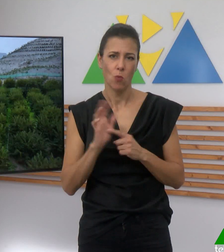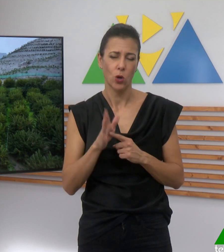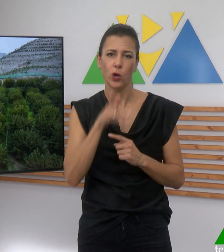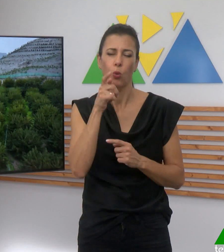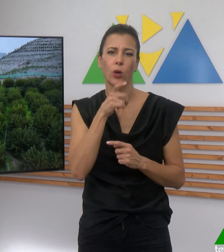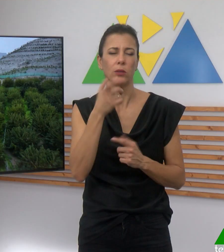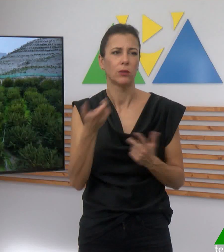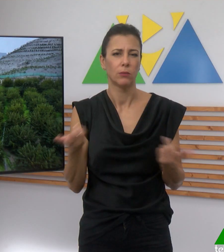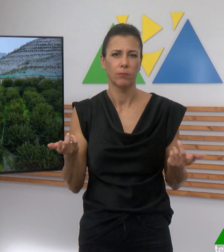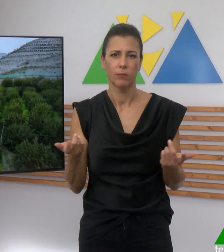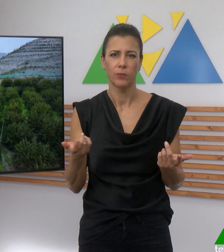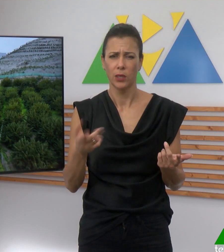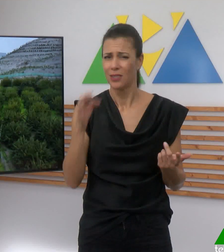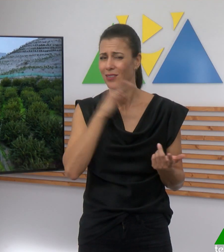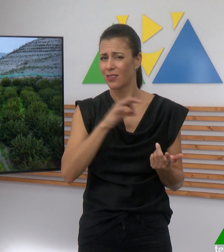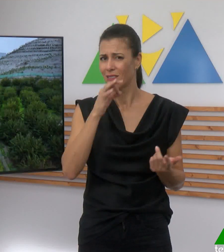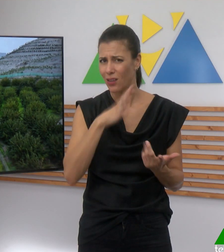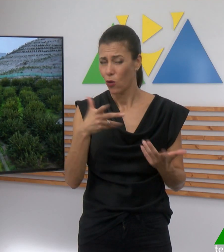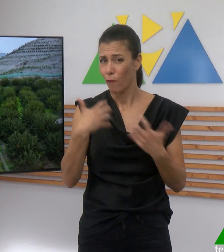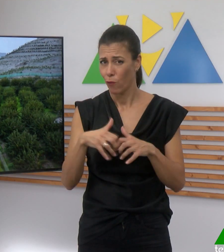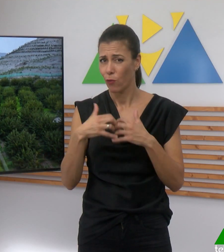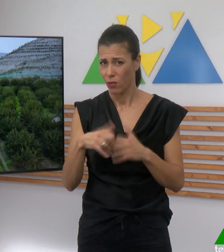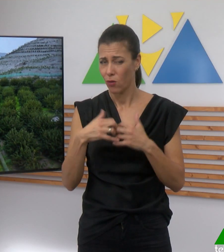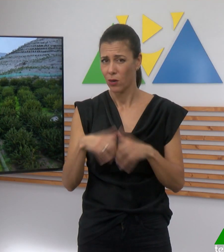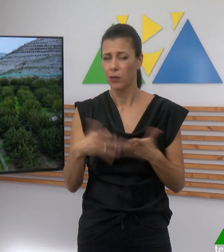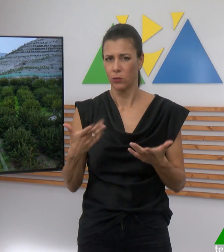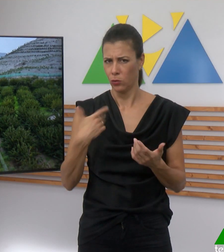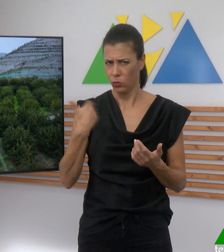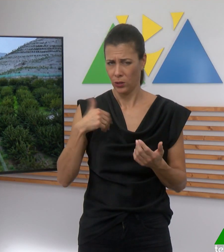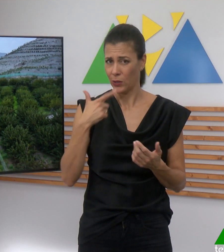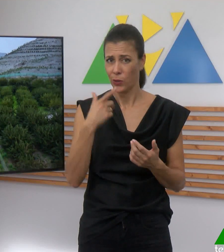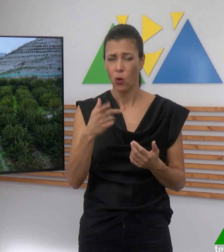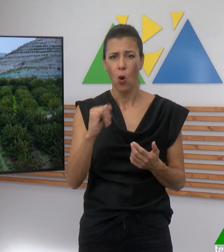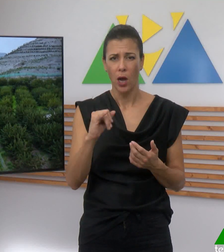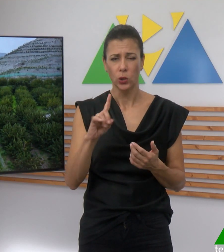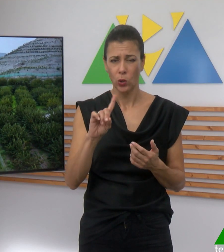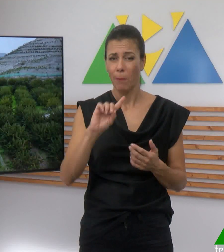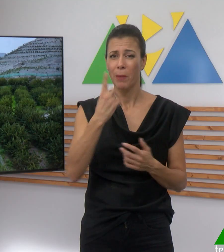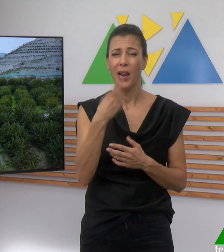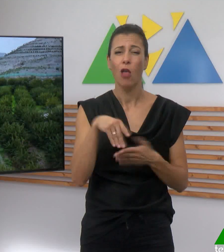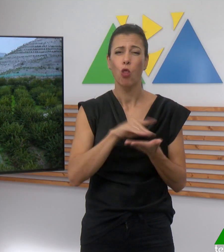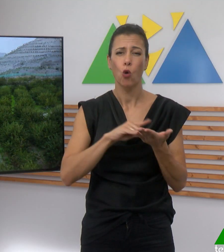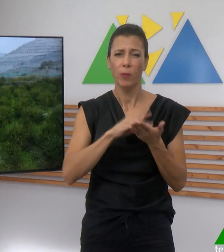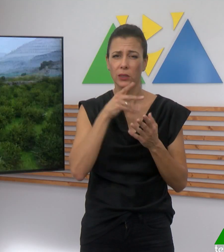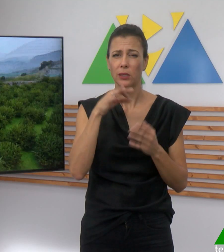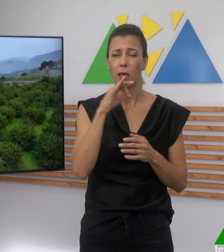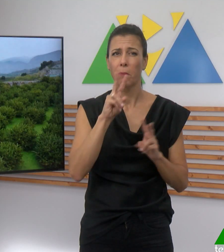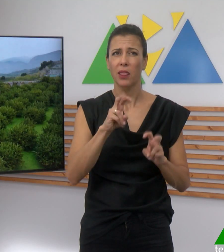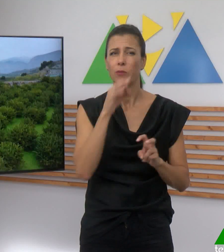durante siglos funcionando ya digo que hay una primera documentación de principio del 16 del siglo